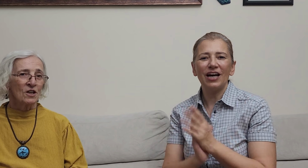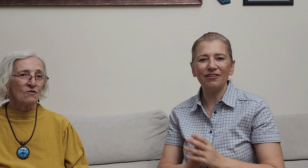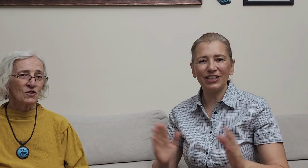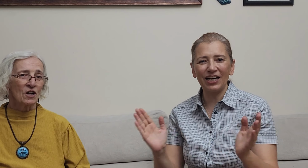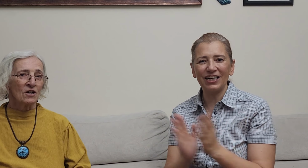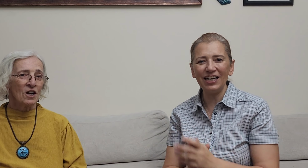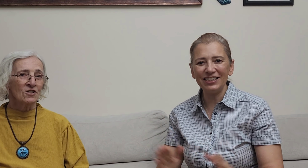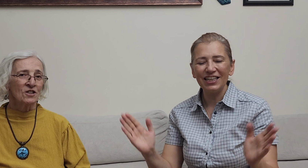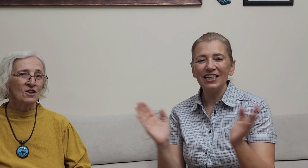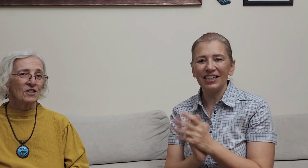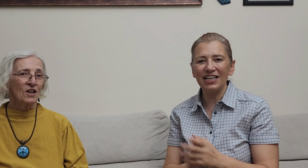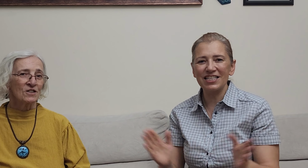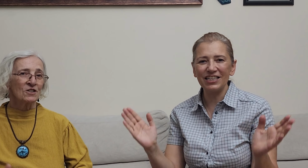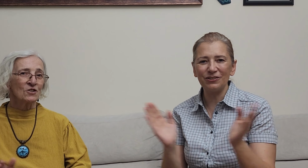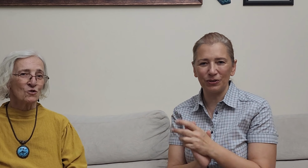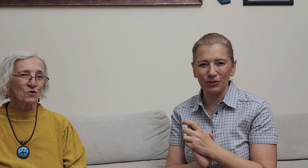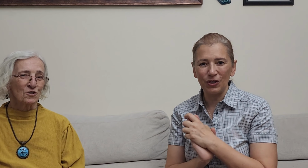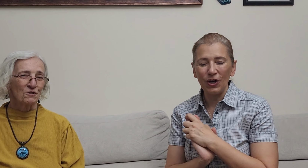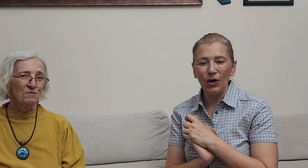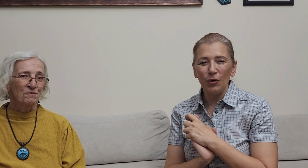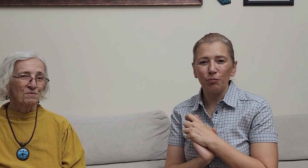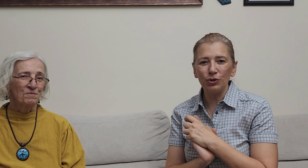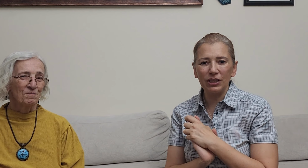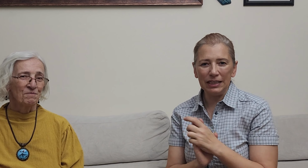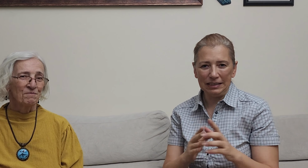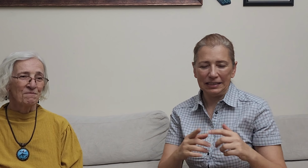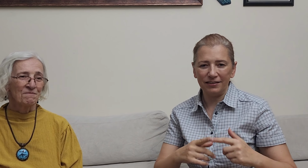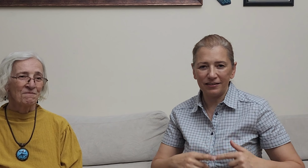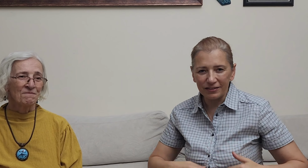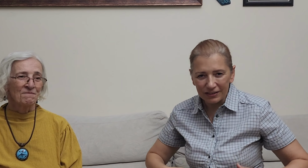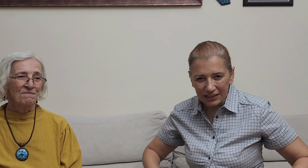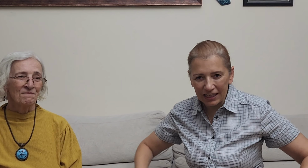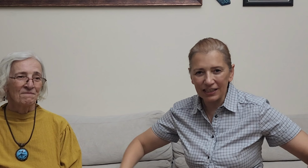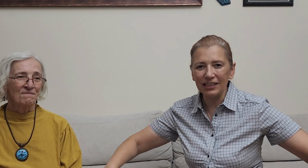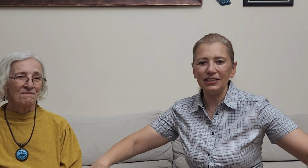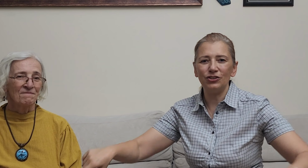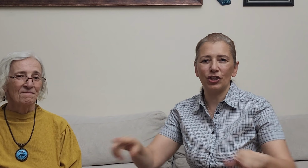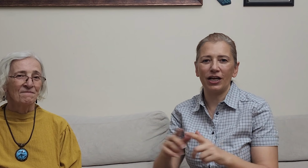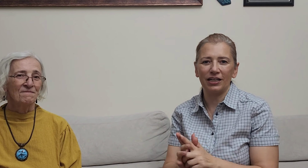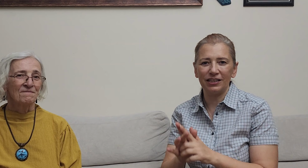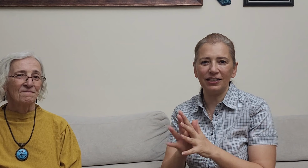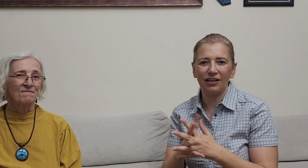tut. Tavşan kaç, tazı tut. Burada